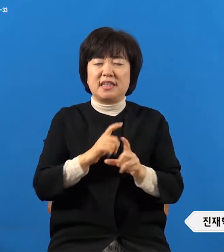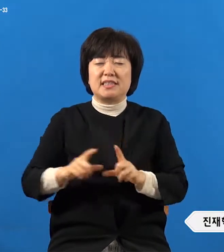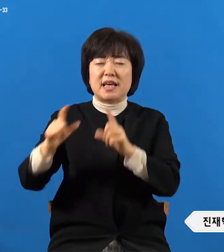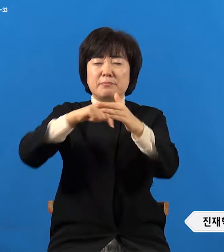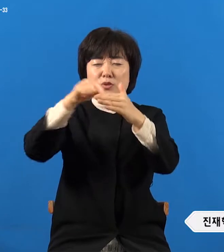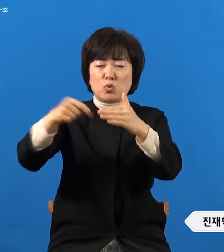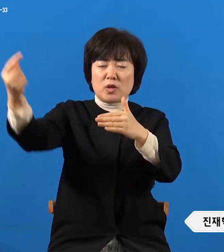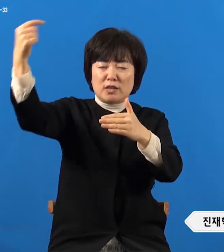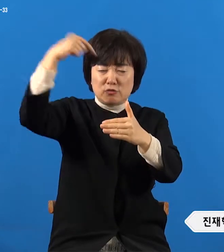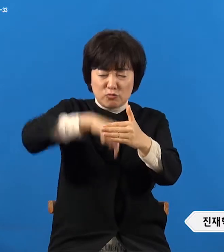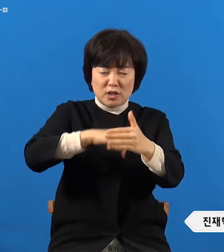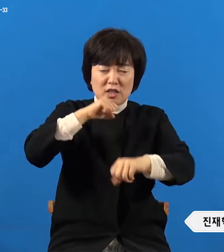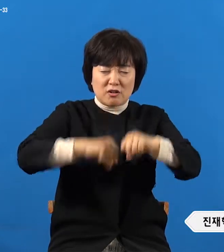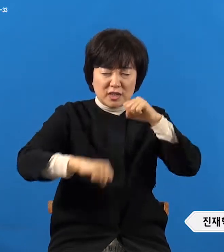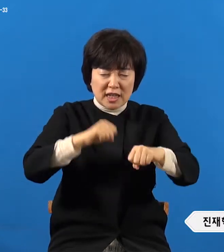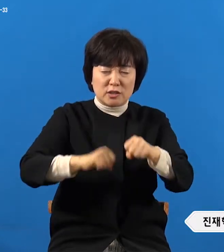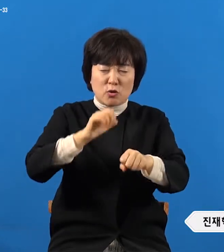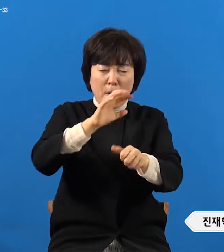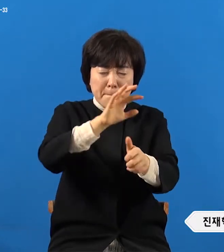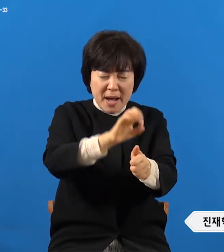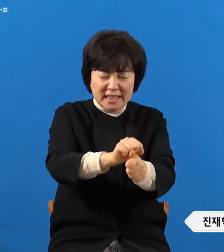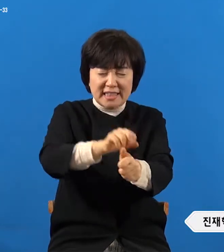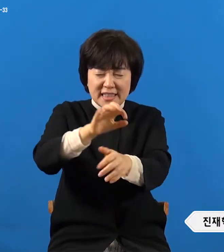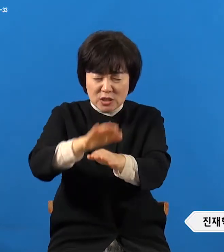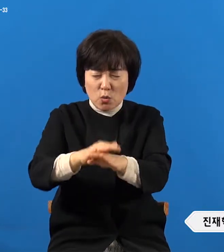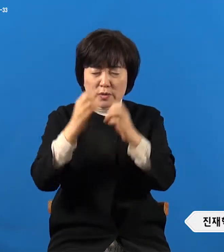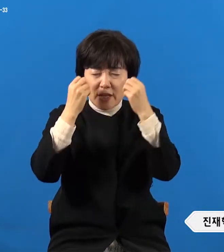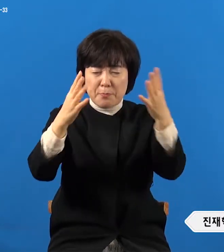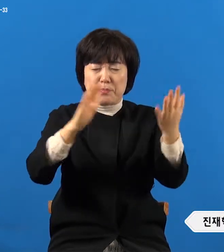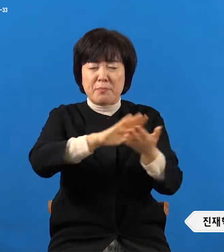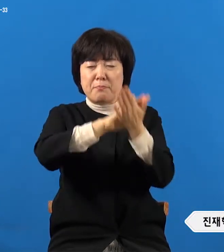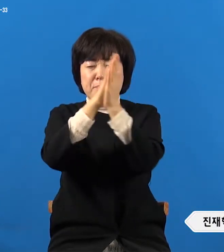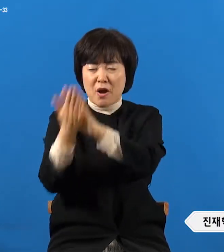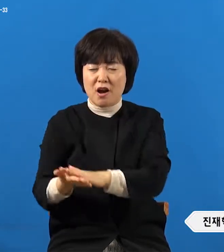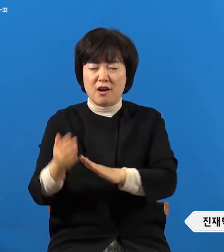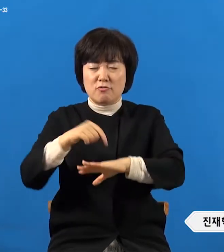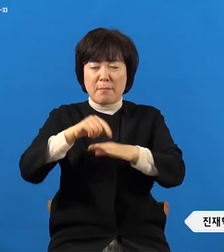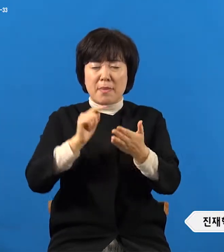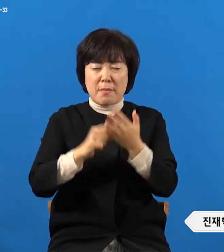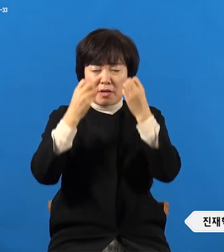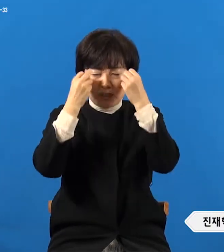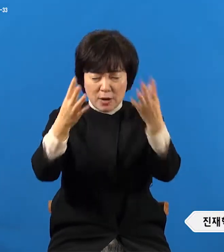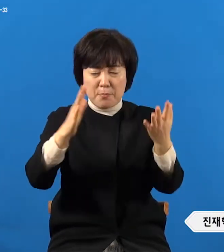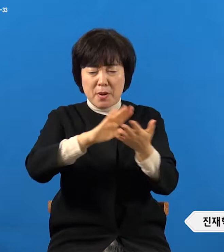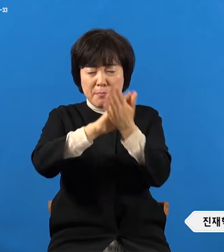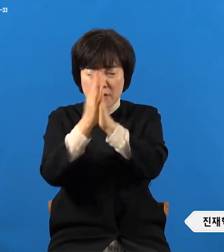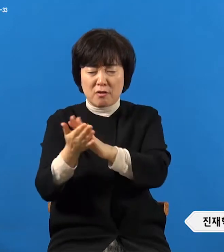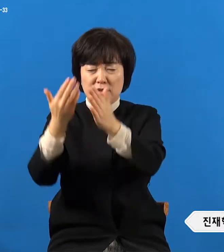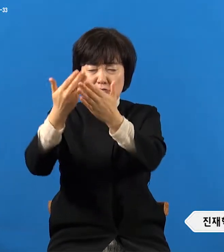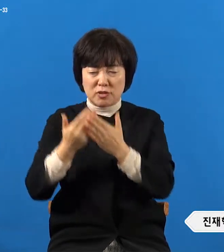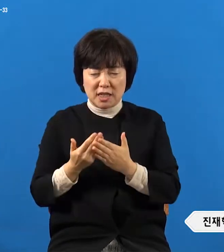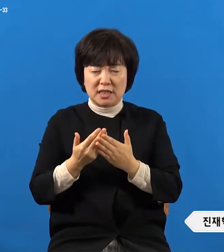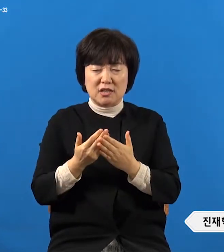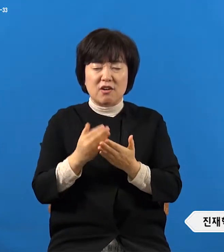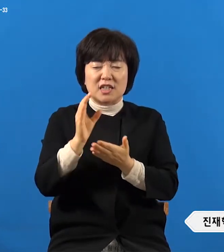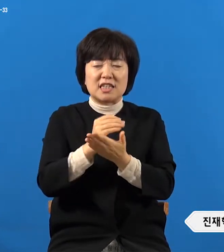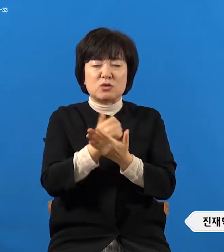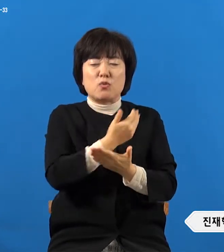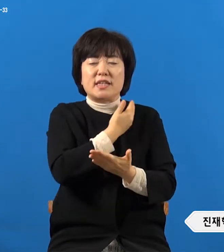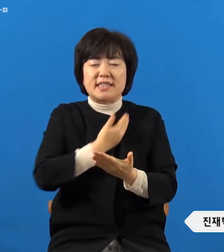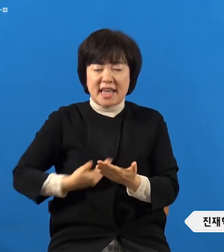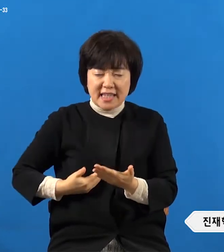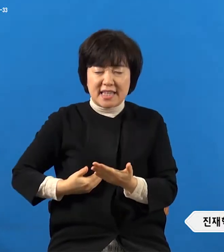역사하시고 만지시고 새롭게 하시는 주님, 우리의 마음을 변화시켜 주시고 그리스도의 제자로 사는